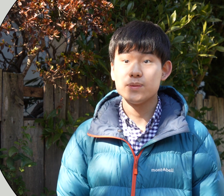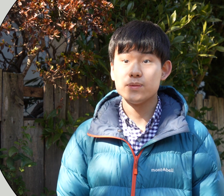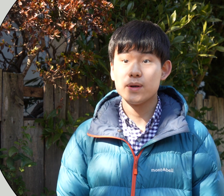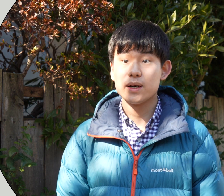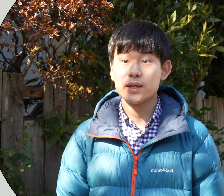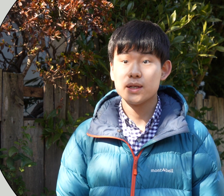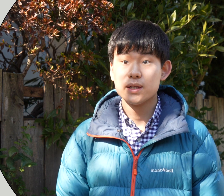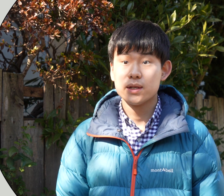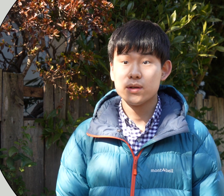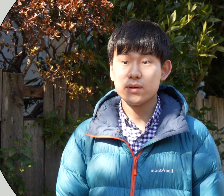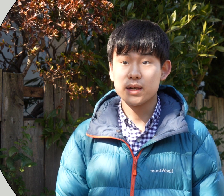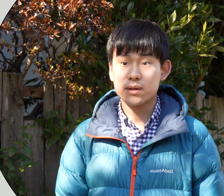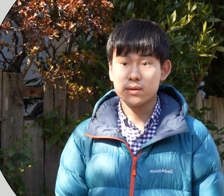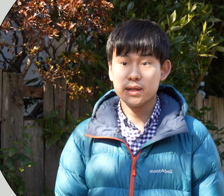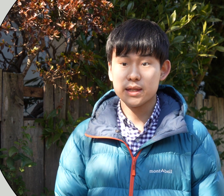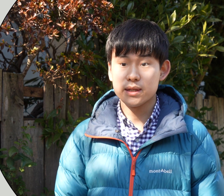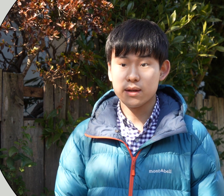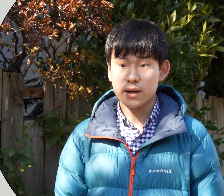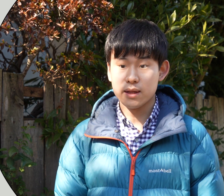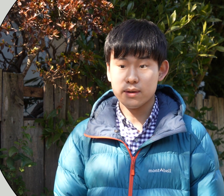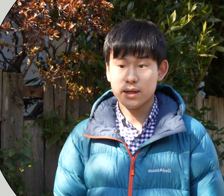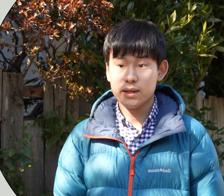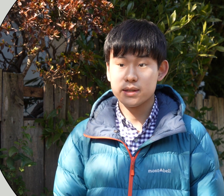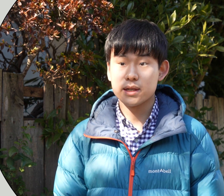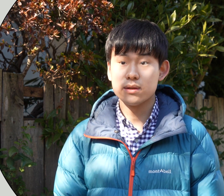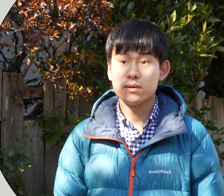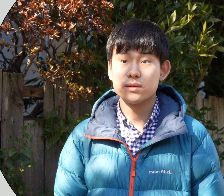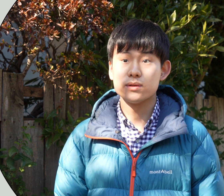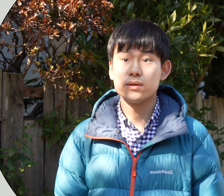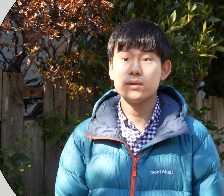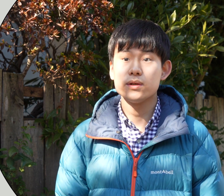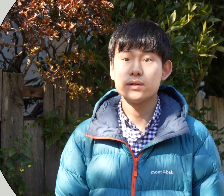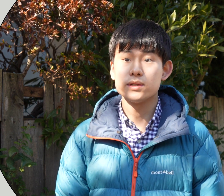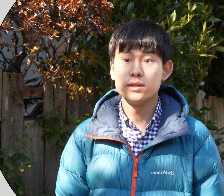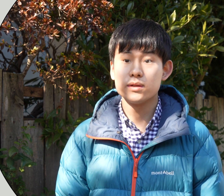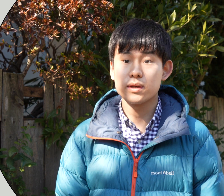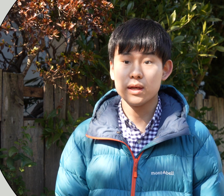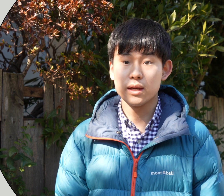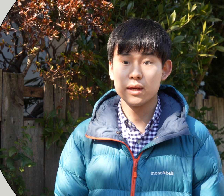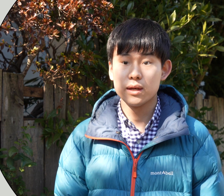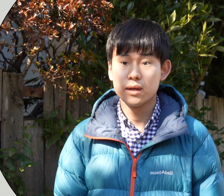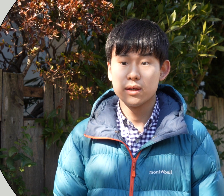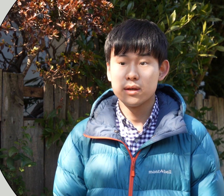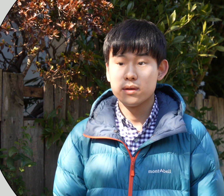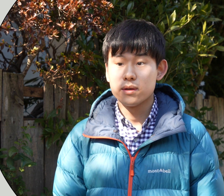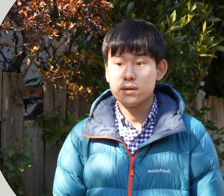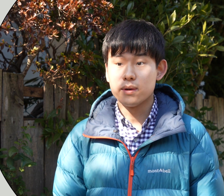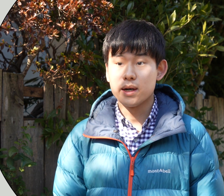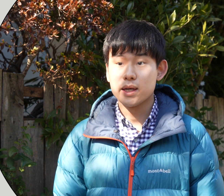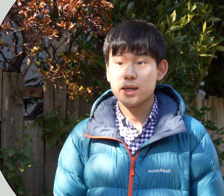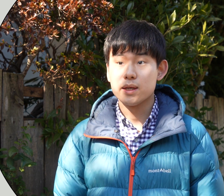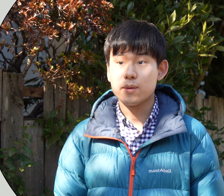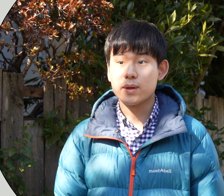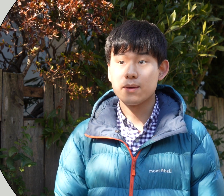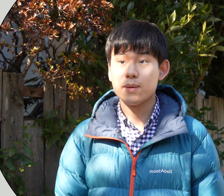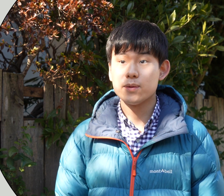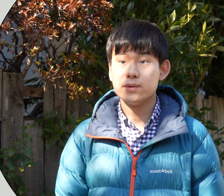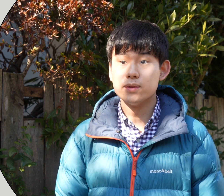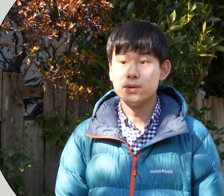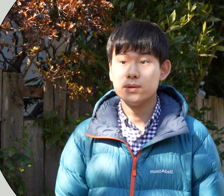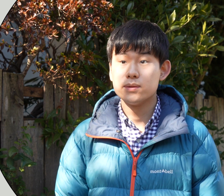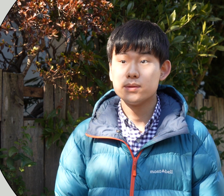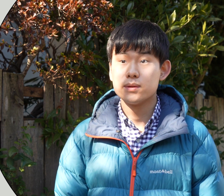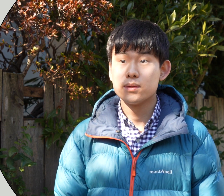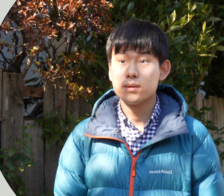なかなか自分は料理が得意ってわけではないんですけどその料理をする時はやっぱ